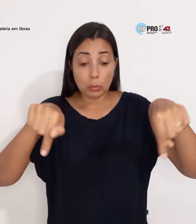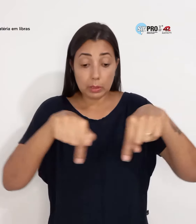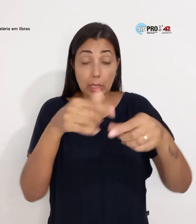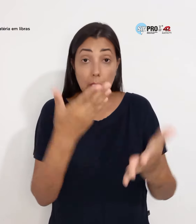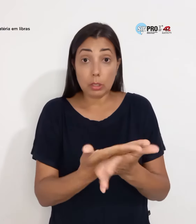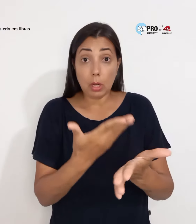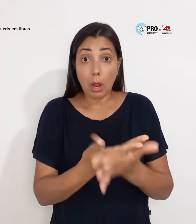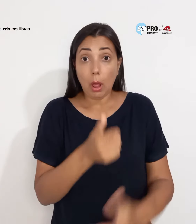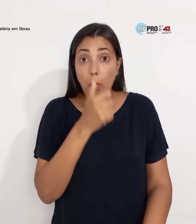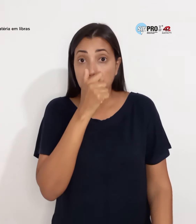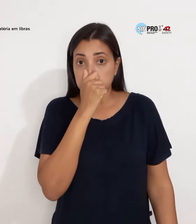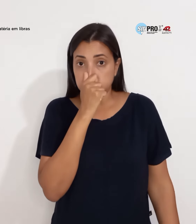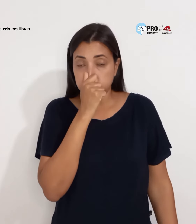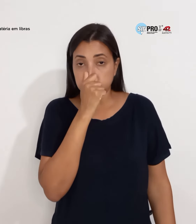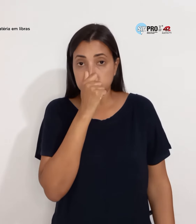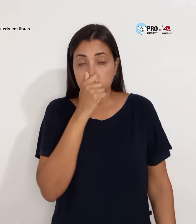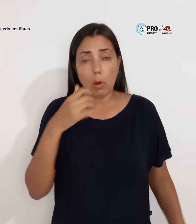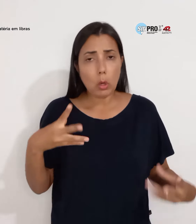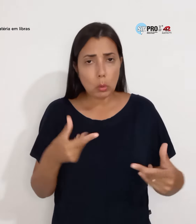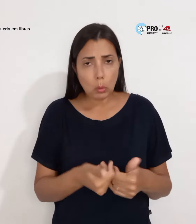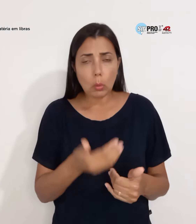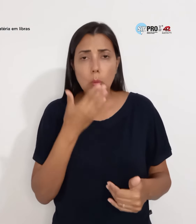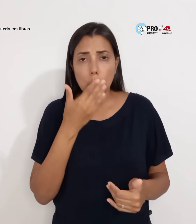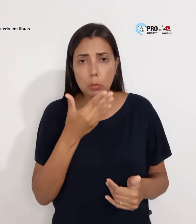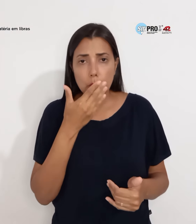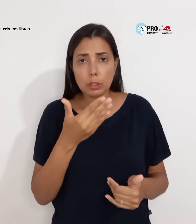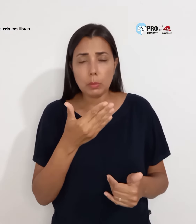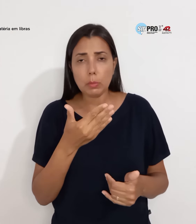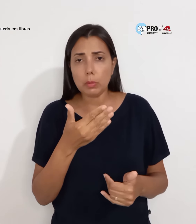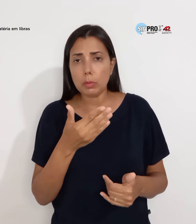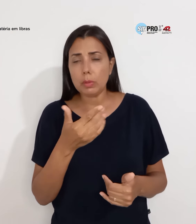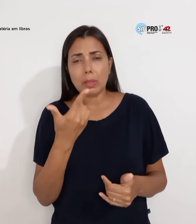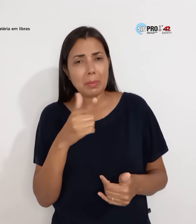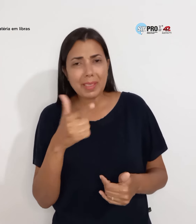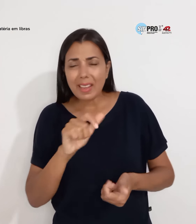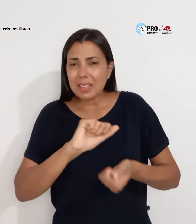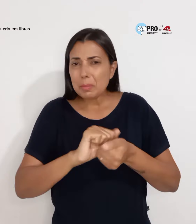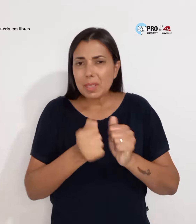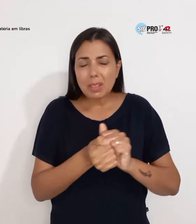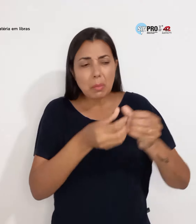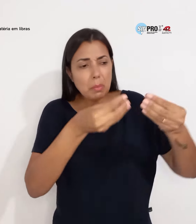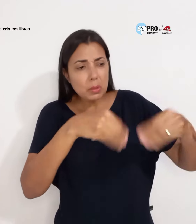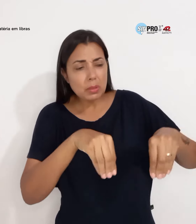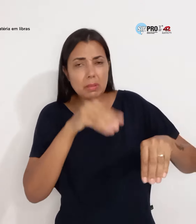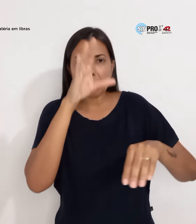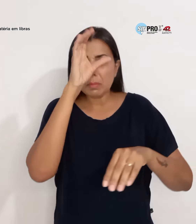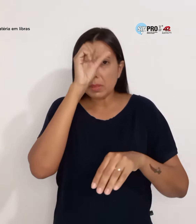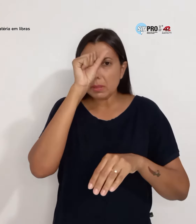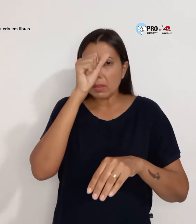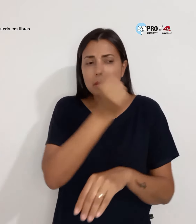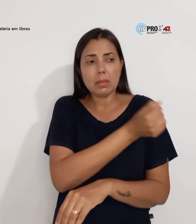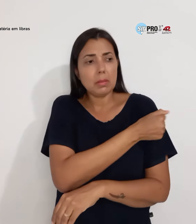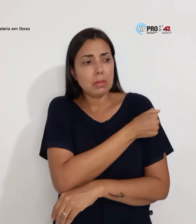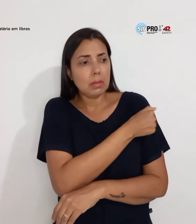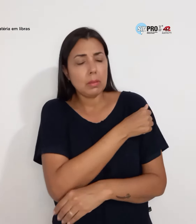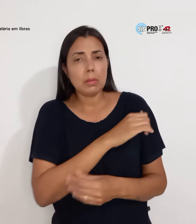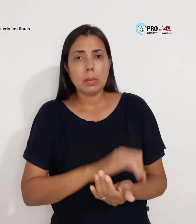aula superlotadas e com todo tipo de inadequação que prejudica o aprendizado dos estudantes,